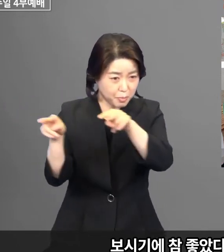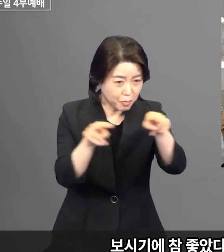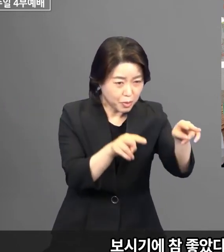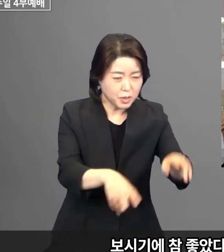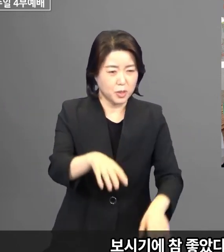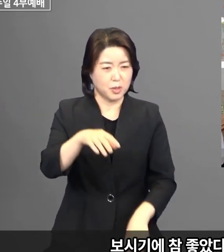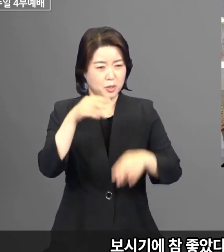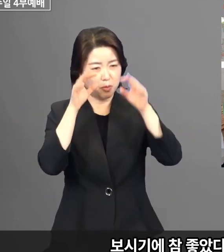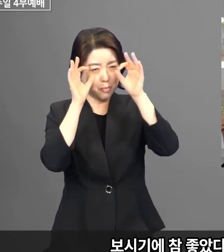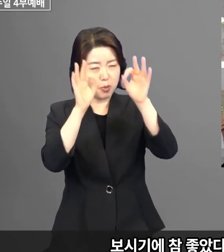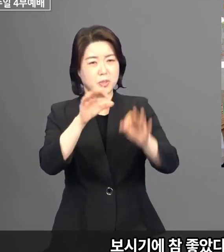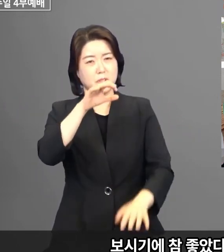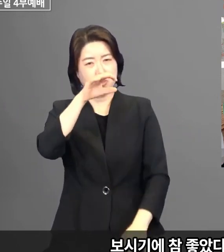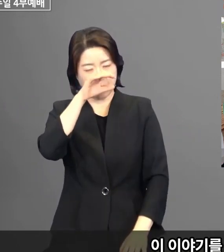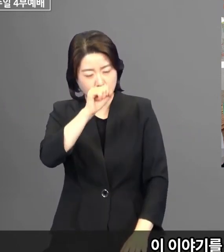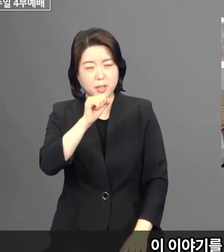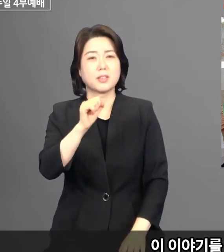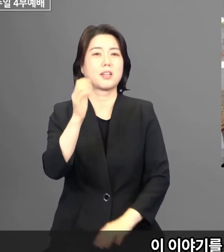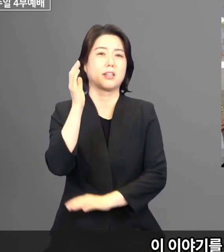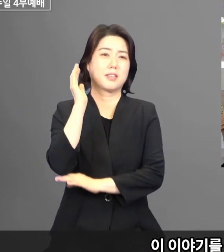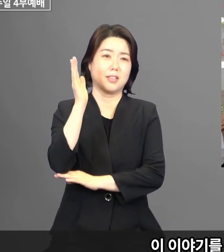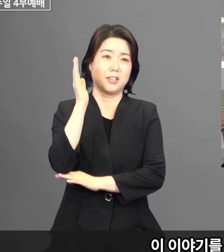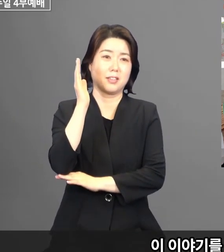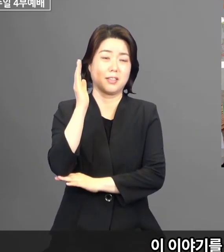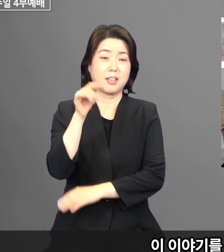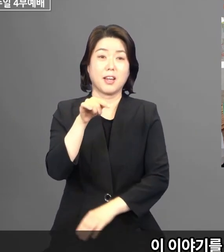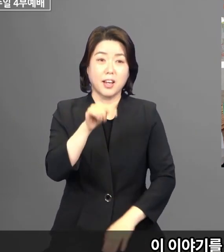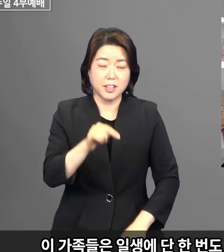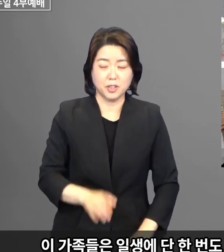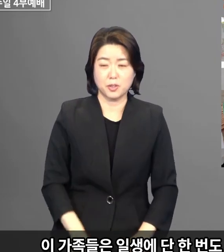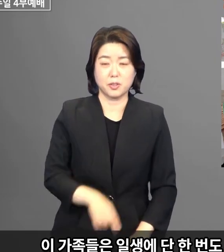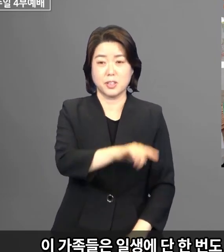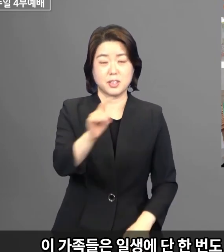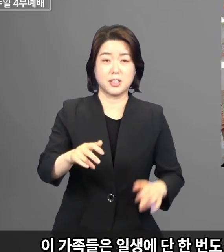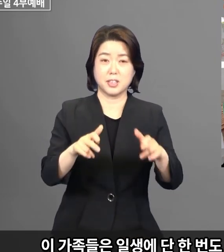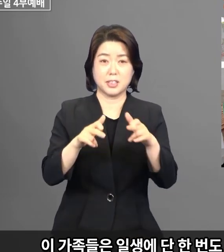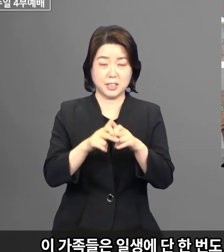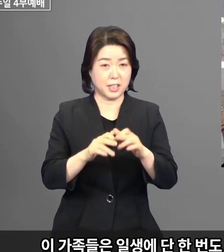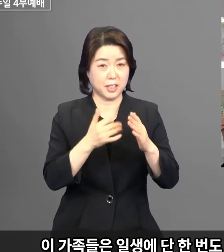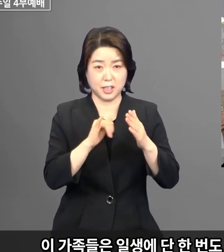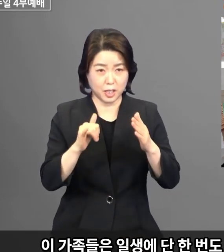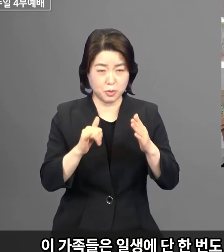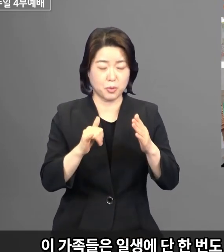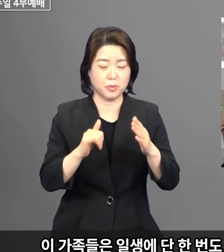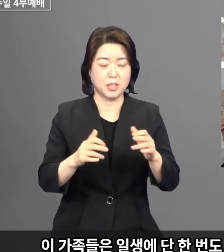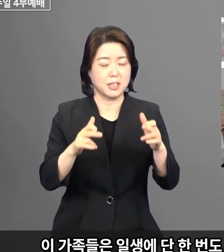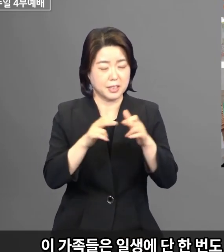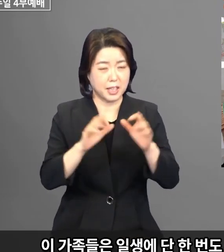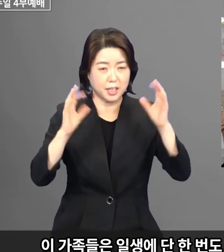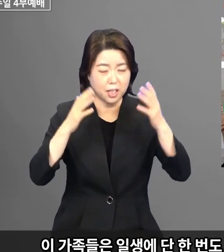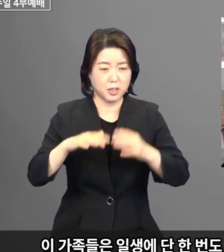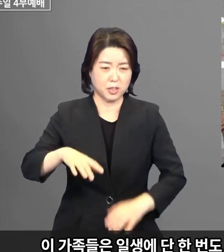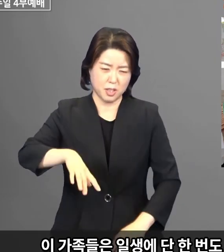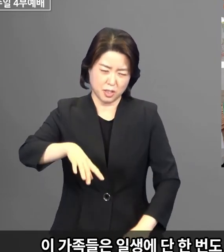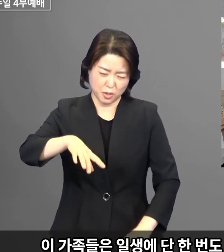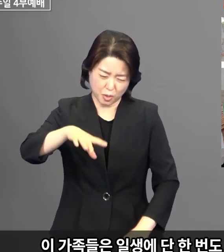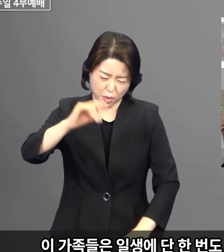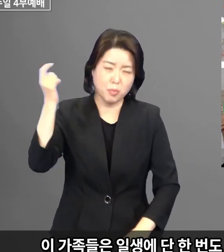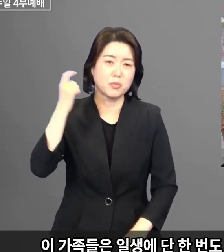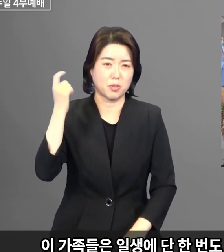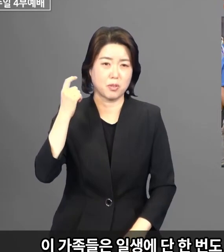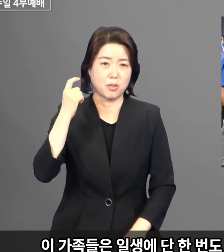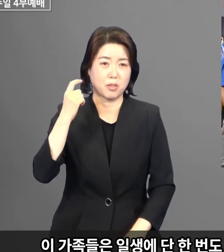참 좋았다라는 이야기입니다. 이 이야기를 이 친구들은, 이 가족들은 일생에 단 한 번도 들어본 적이 없는